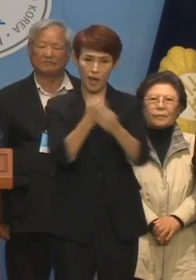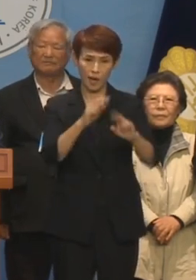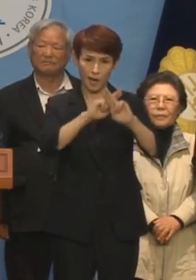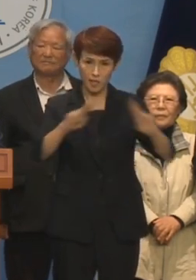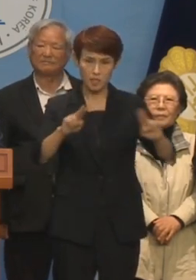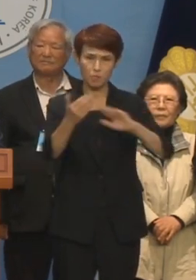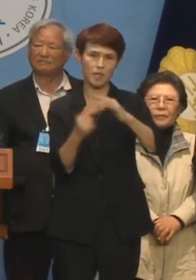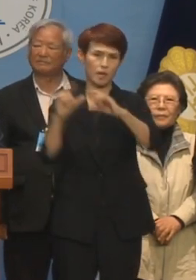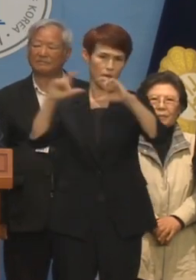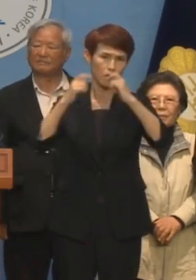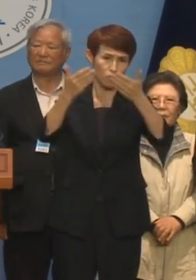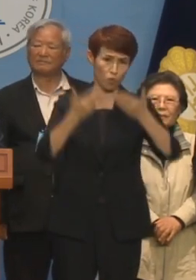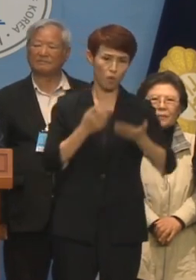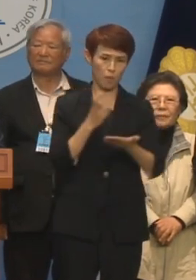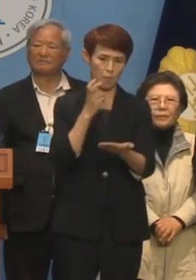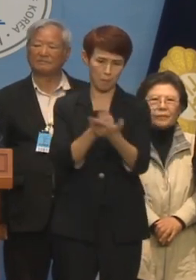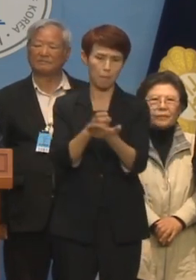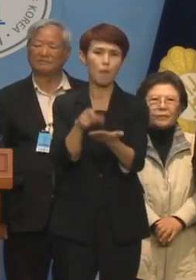등을 규정한 법입니다.